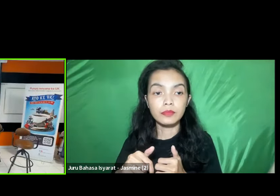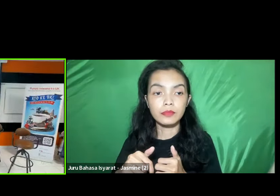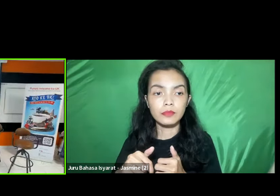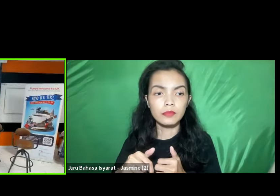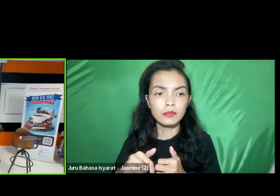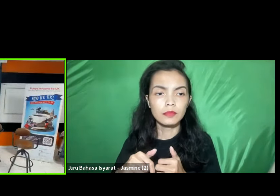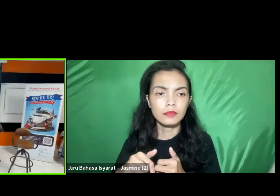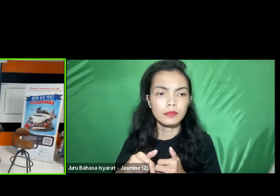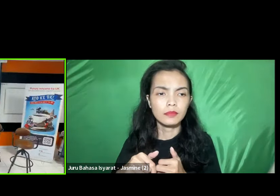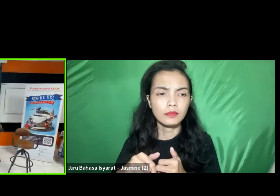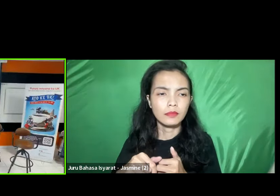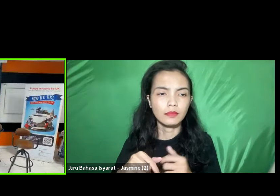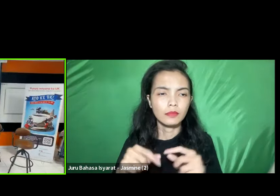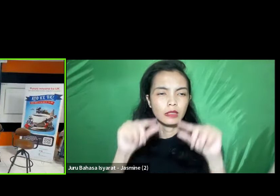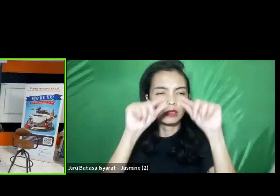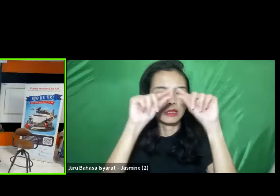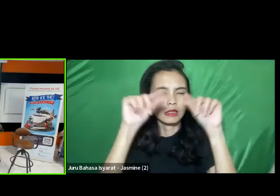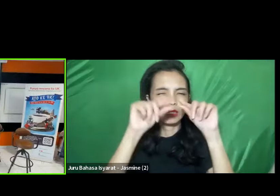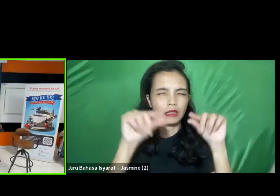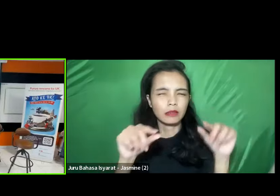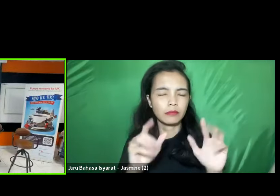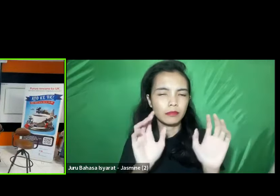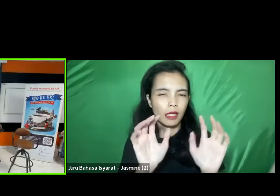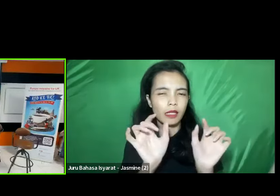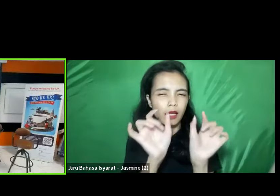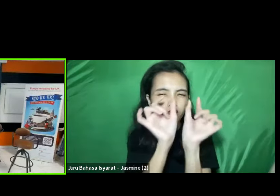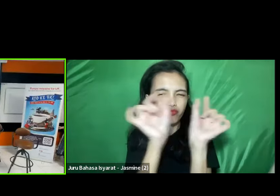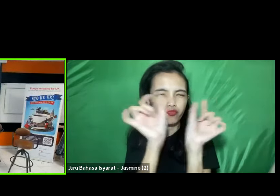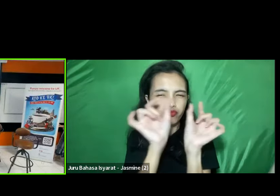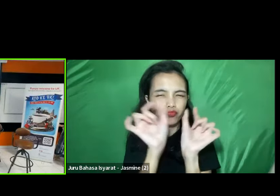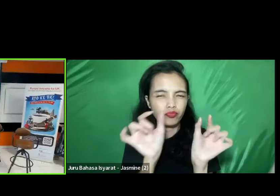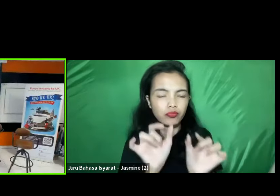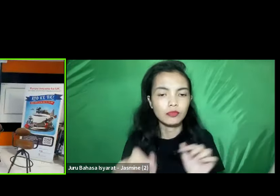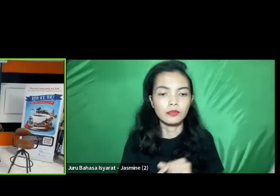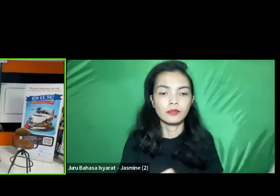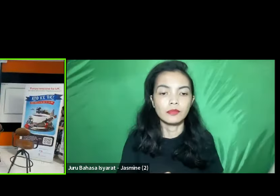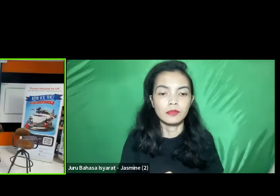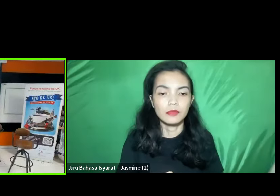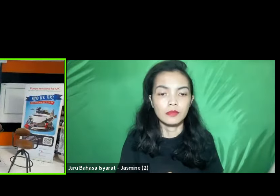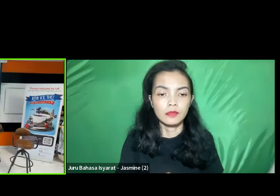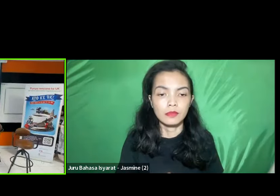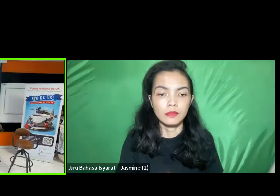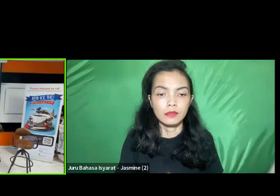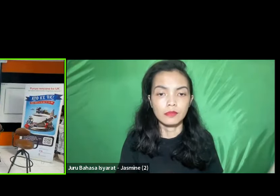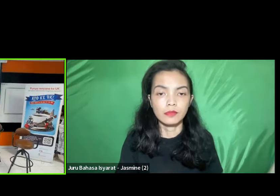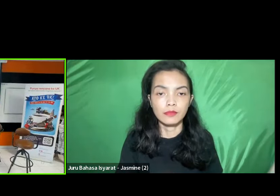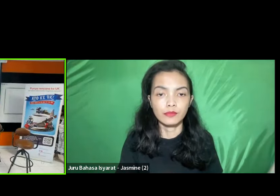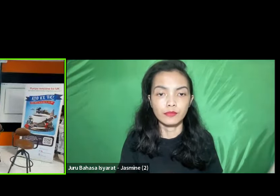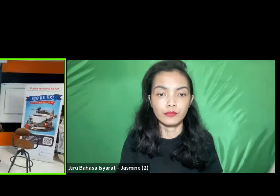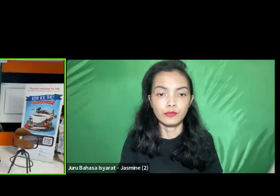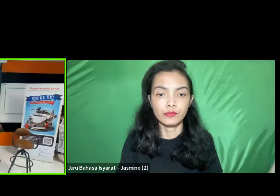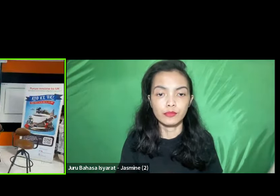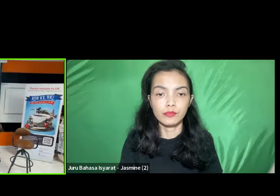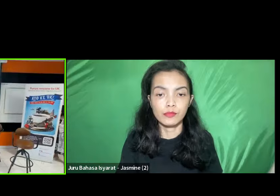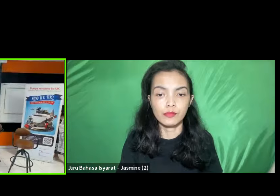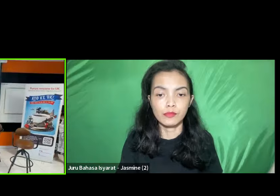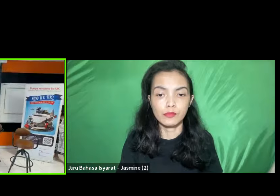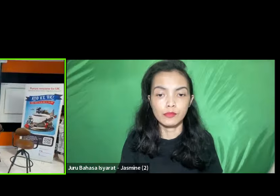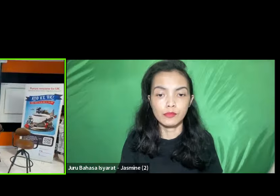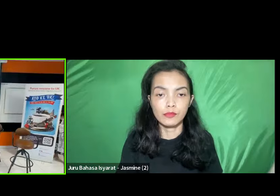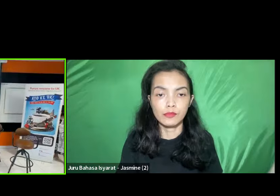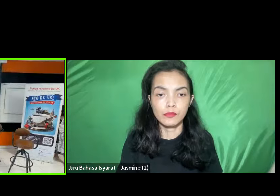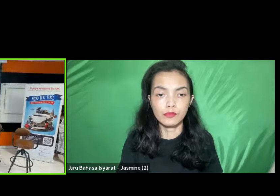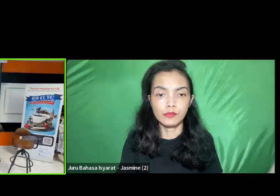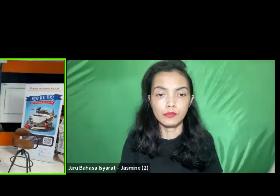ya banyak sebenarnya E tapi eh sebenarnya eh itu pengin cari orang yang e